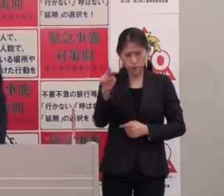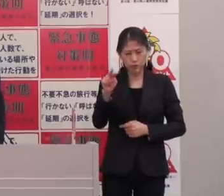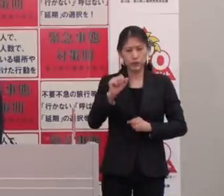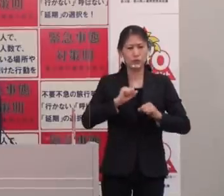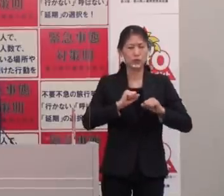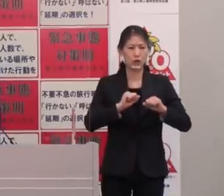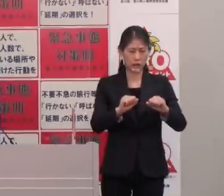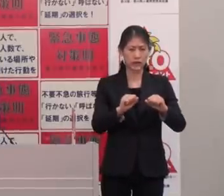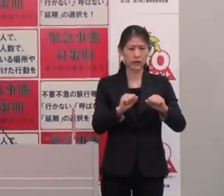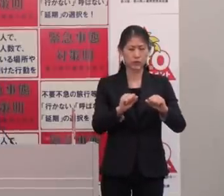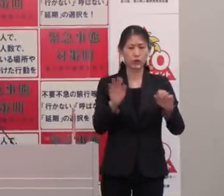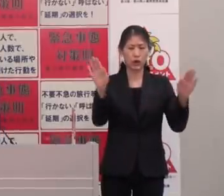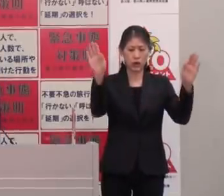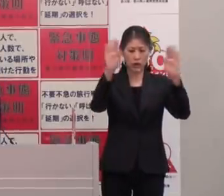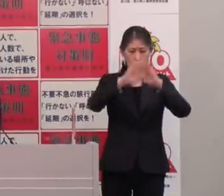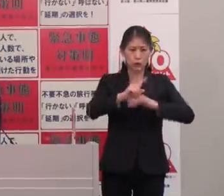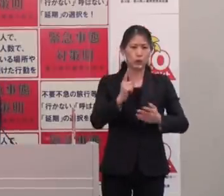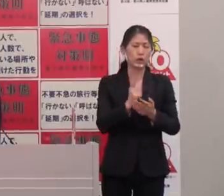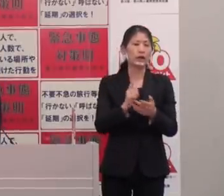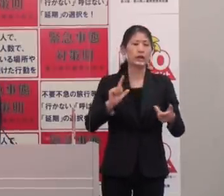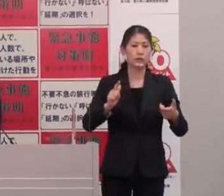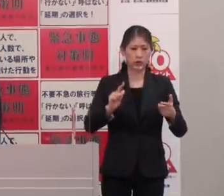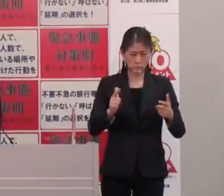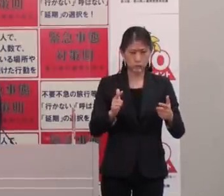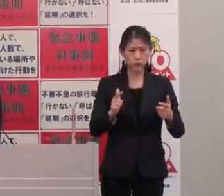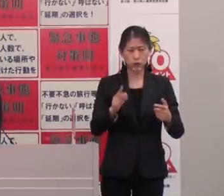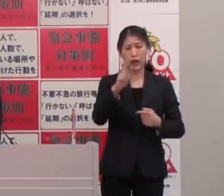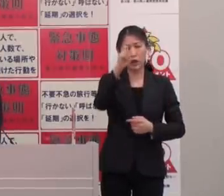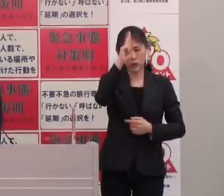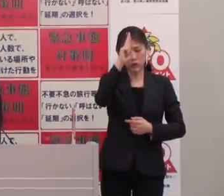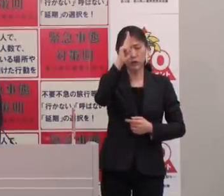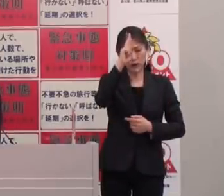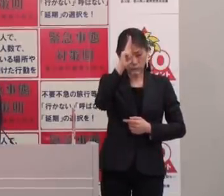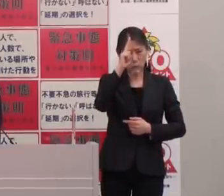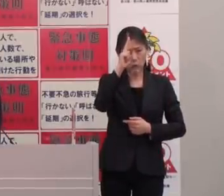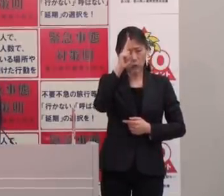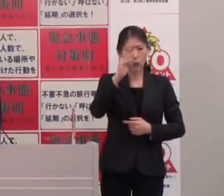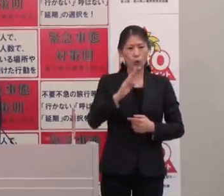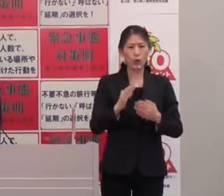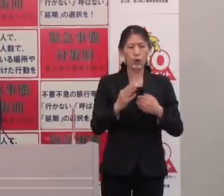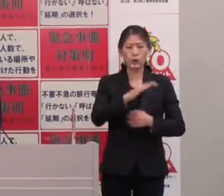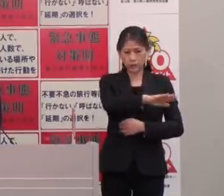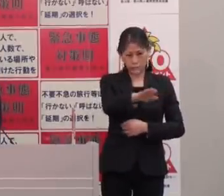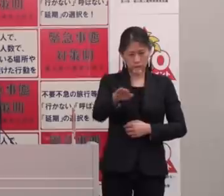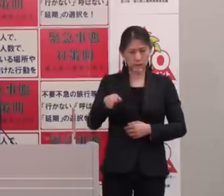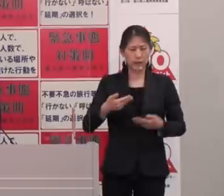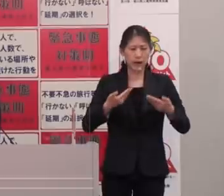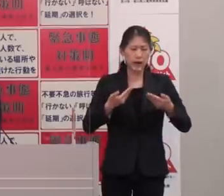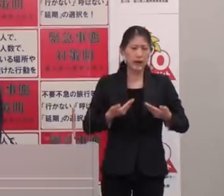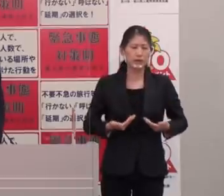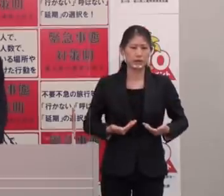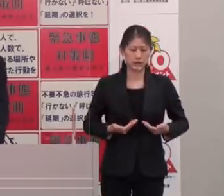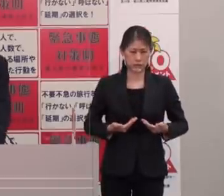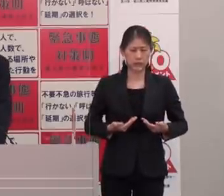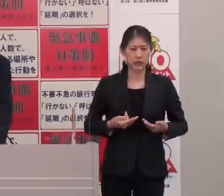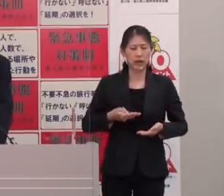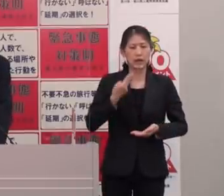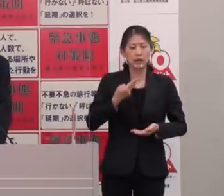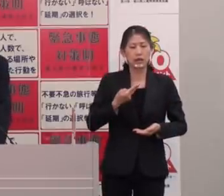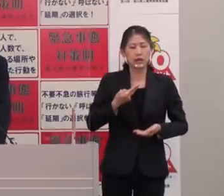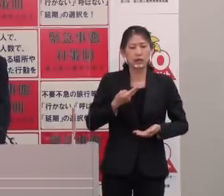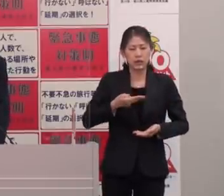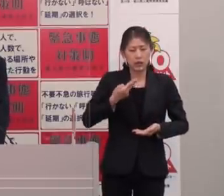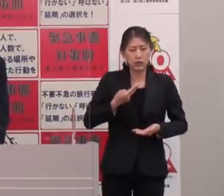の巡回だけではなく、昼間の時間帯においても県民の皆様に安心して飲食店を利用していただけ